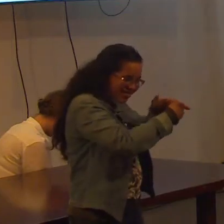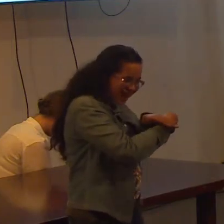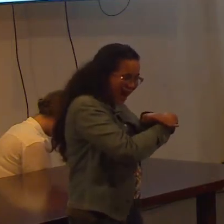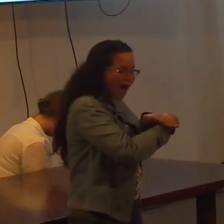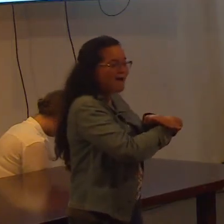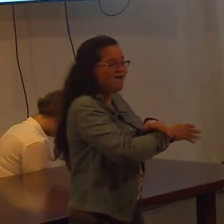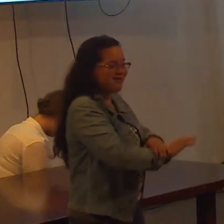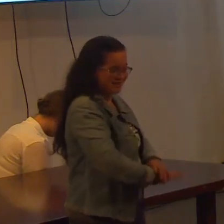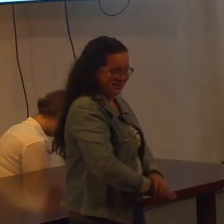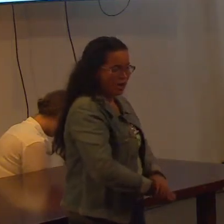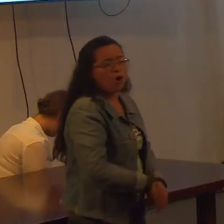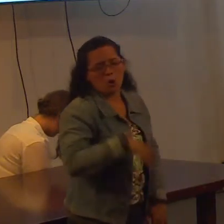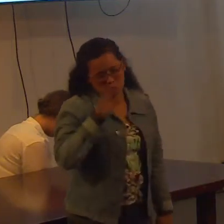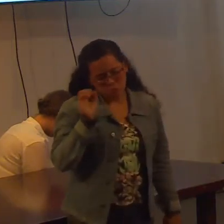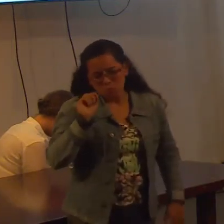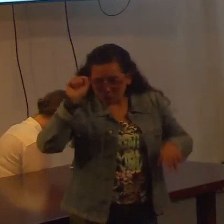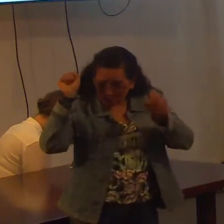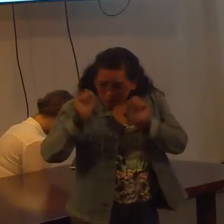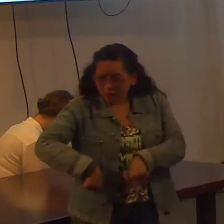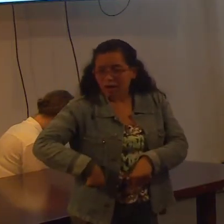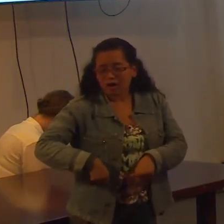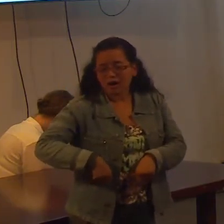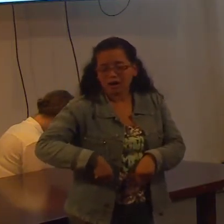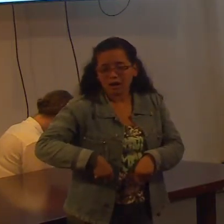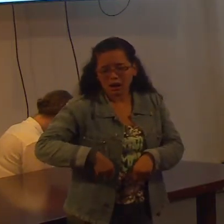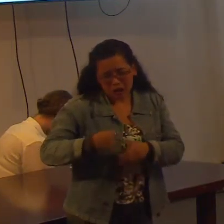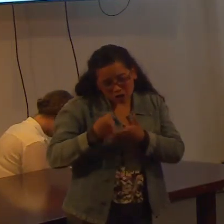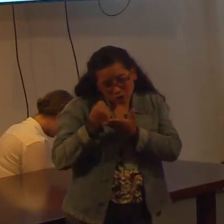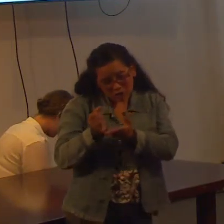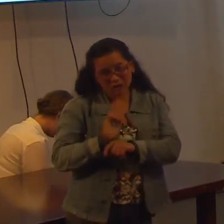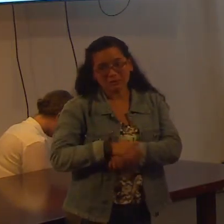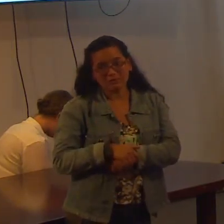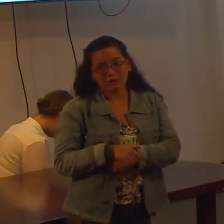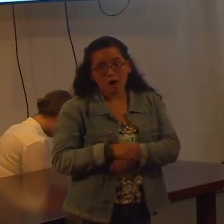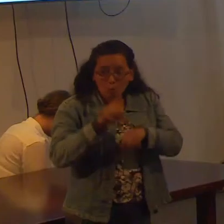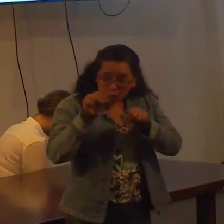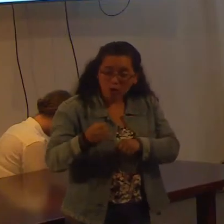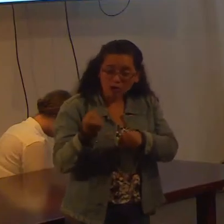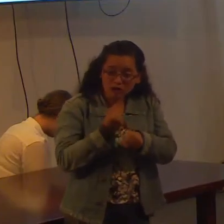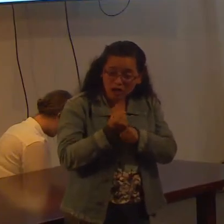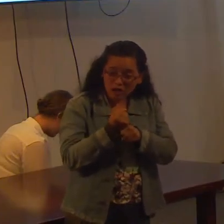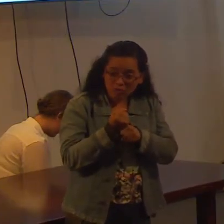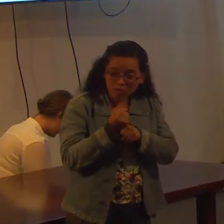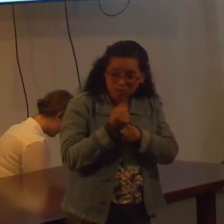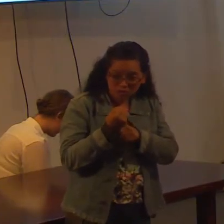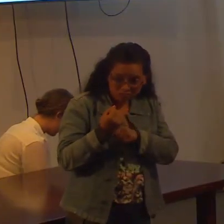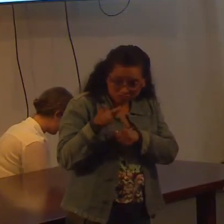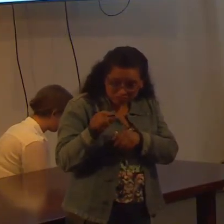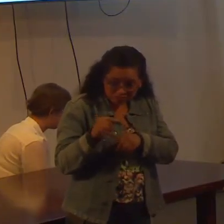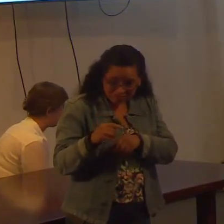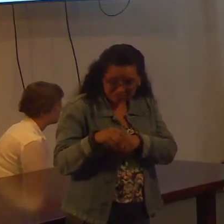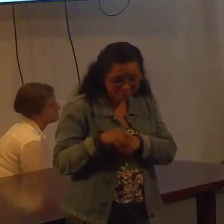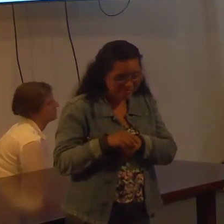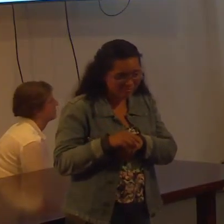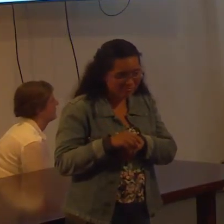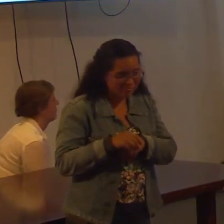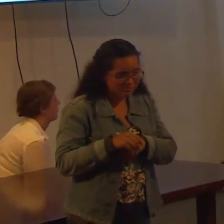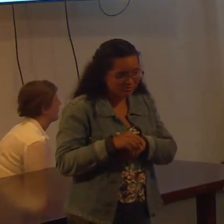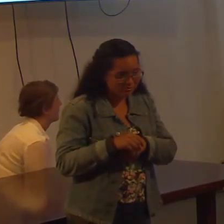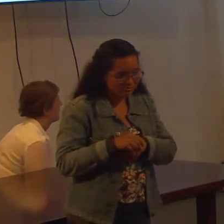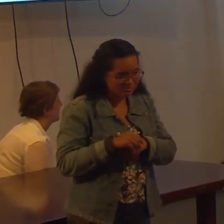decían, oye, ¿puedo ayudarte? ¿Puedo trabajar en esta parte? Y pues